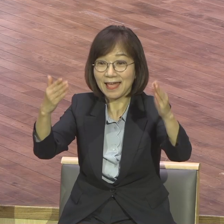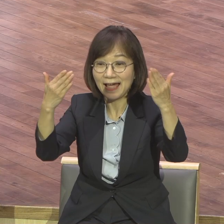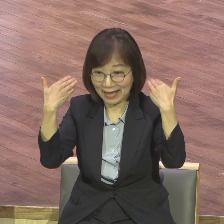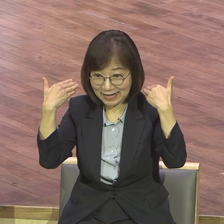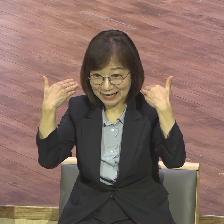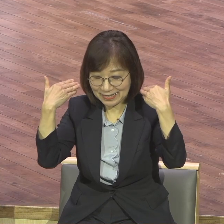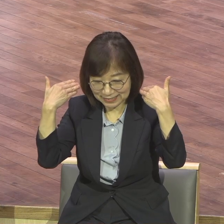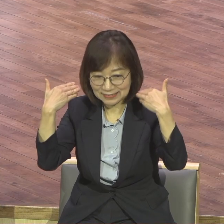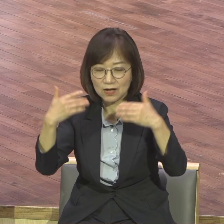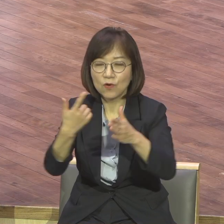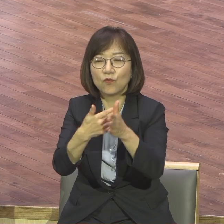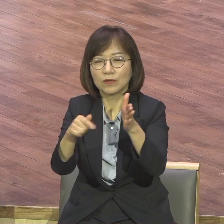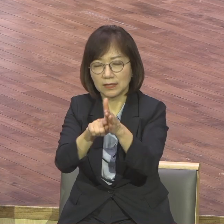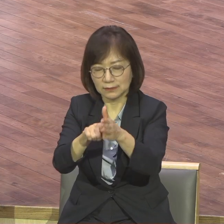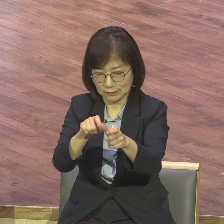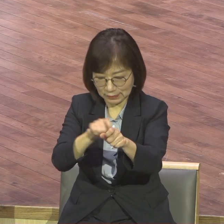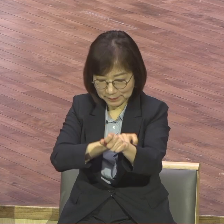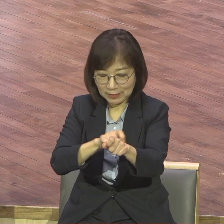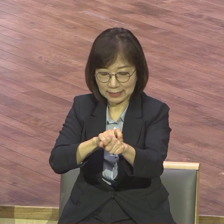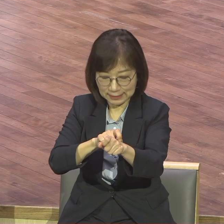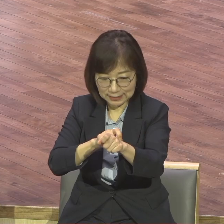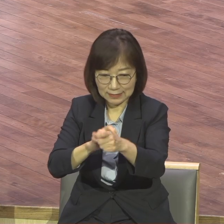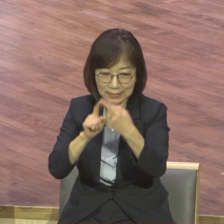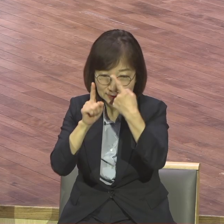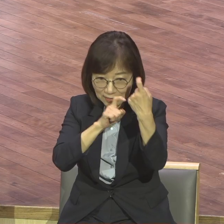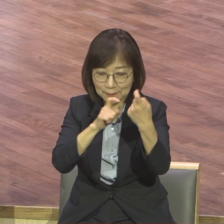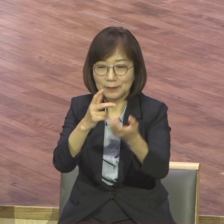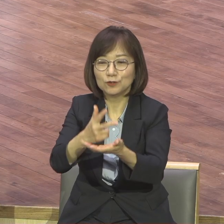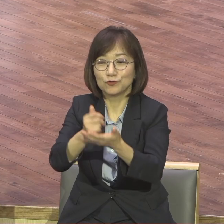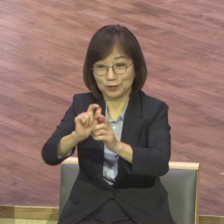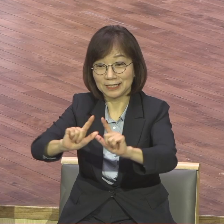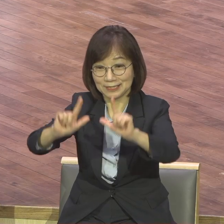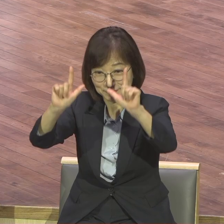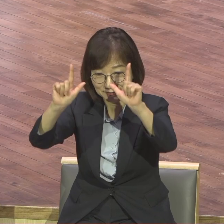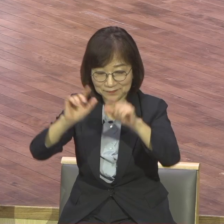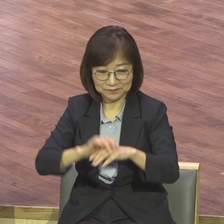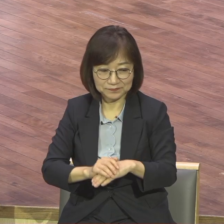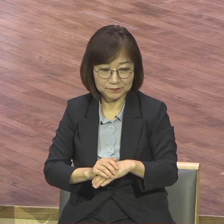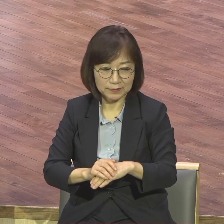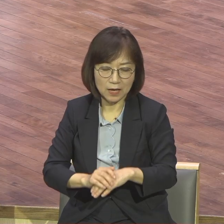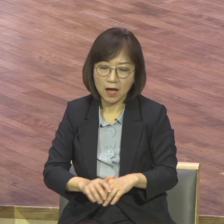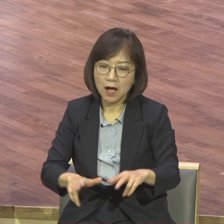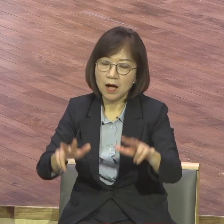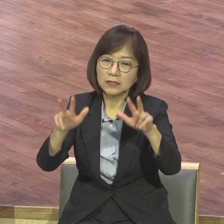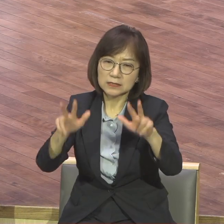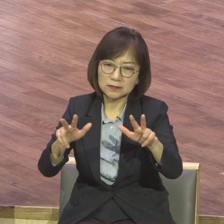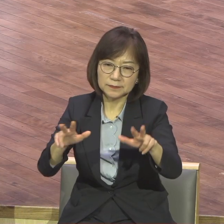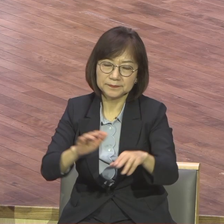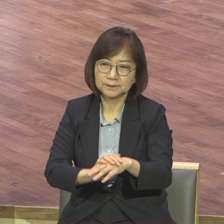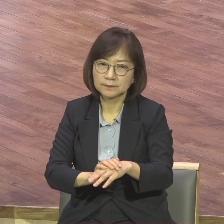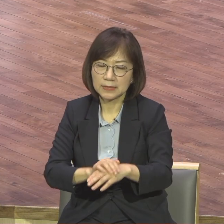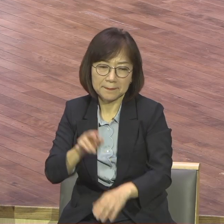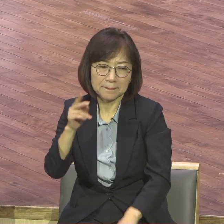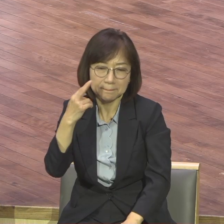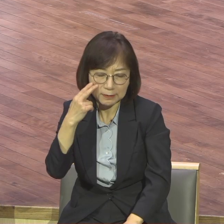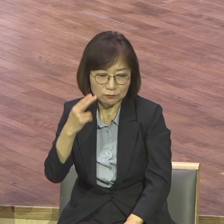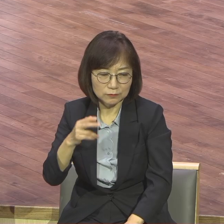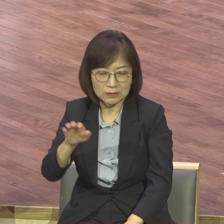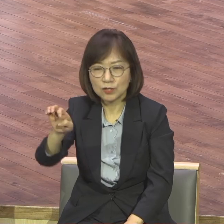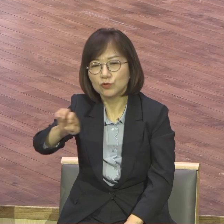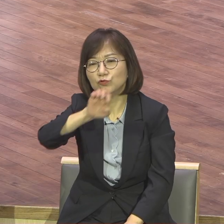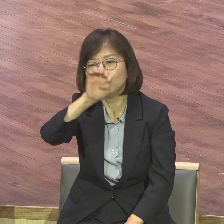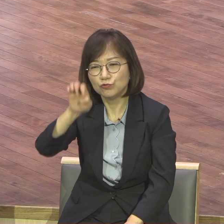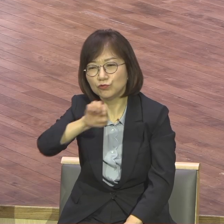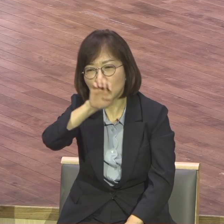하나 받았는데 세계 교회가요. 다 문 닫아가고 있어요. 유럽은 다 문을 닫았고요. 수천 개